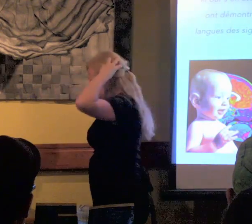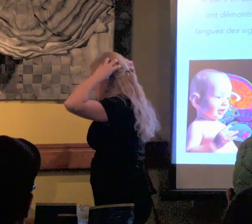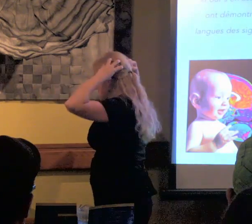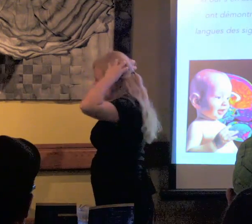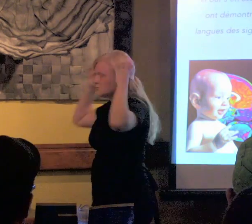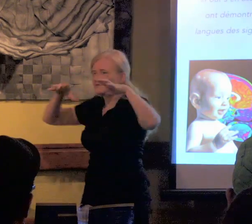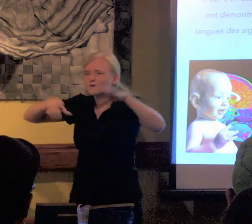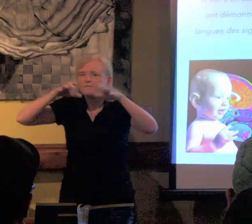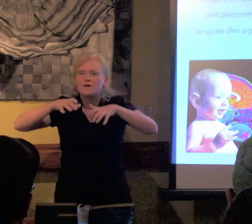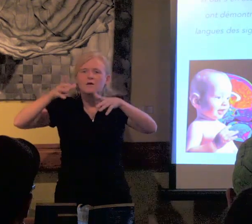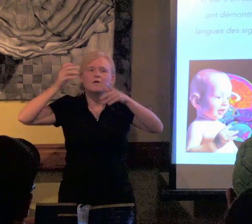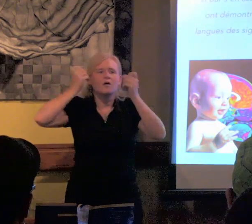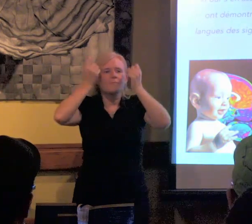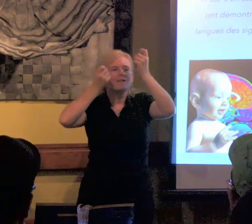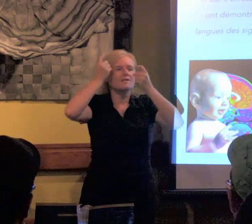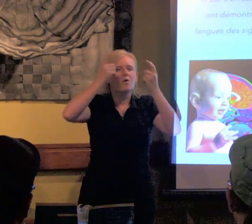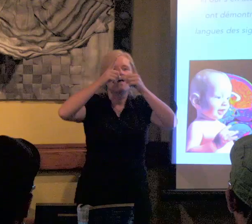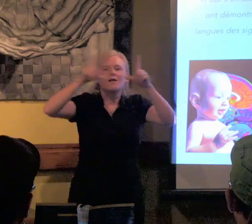cerveau travaille à ces endroits-là.